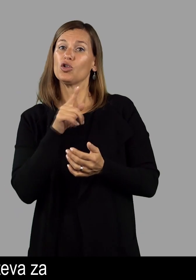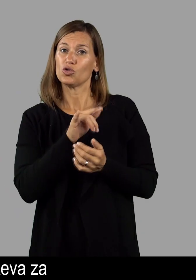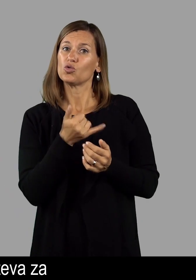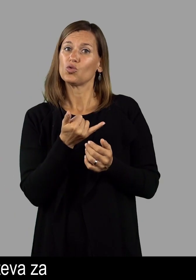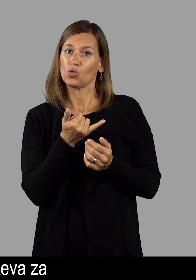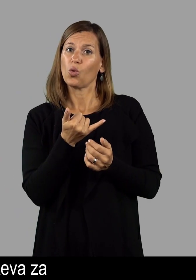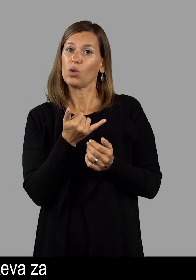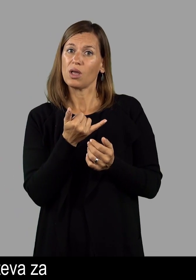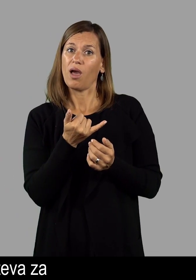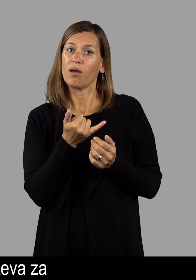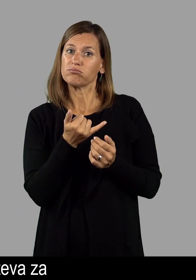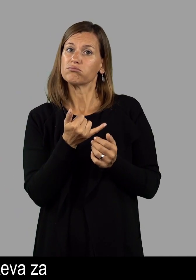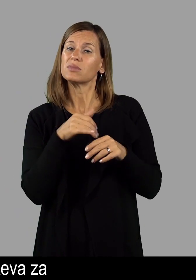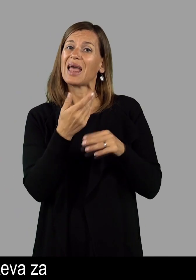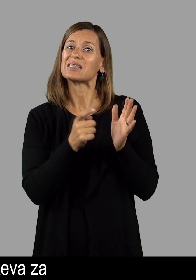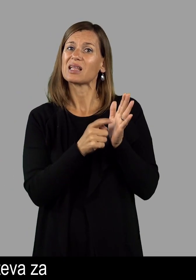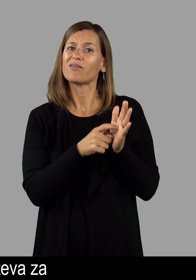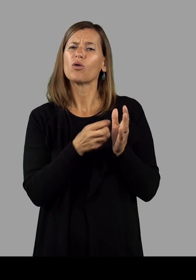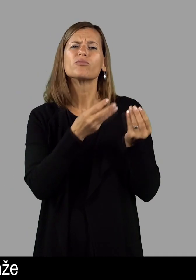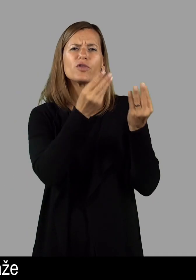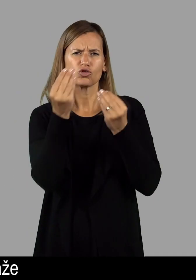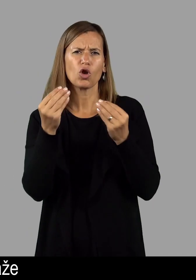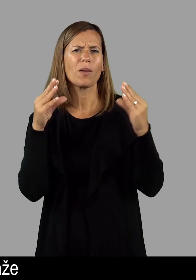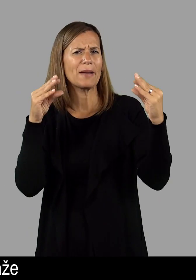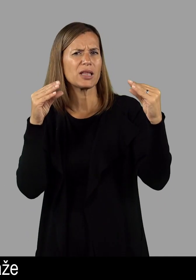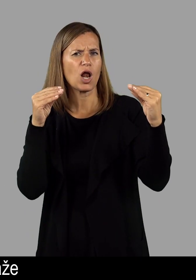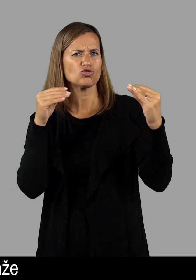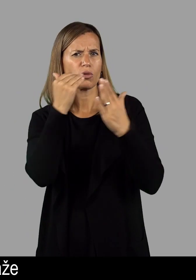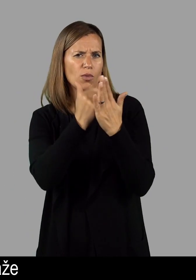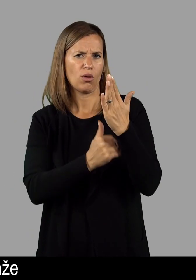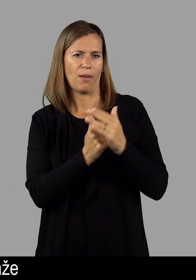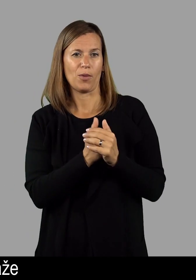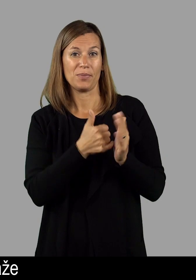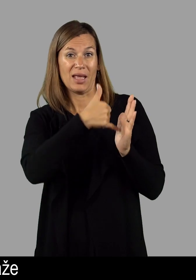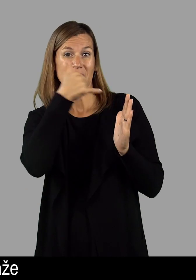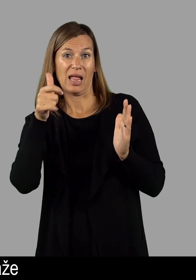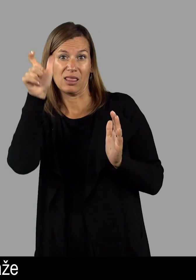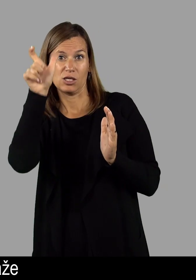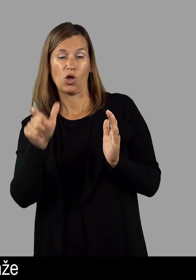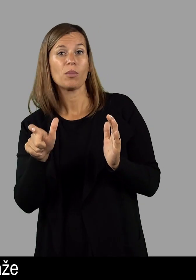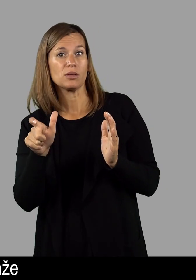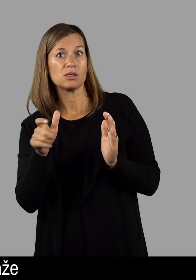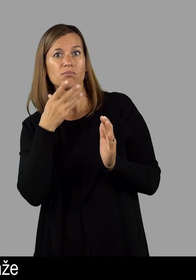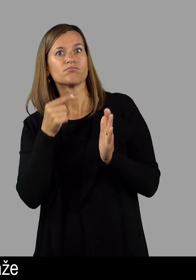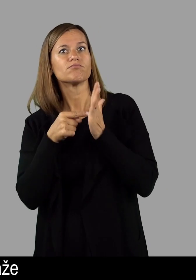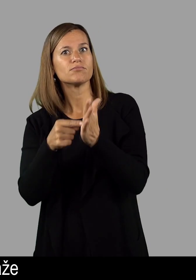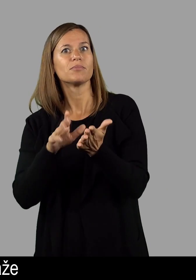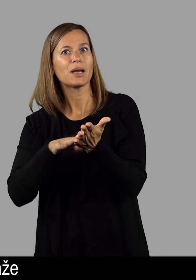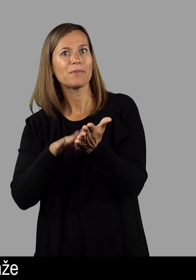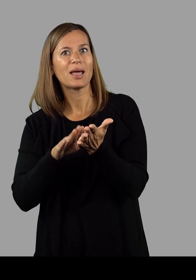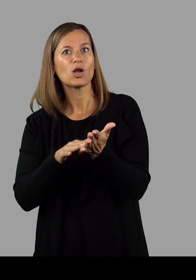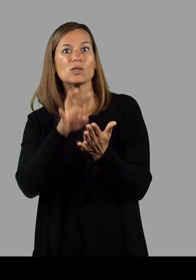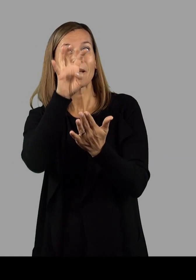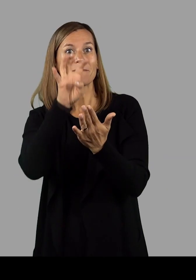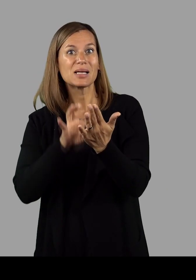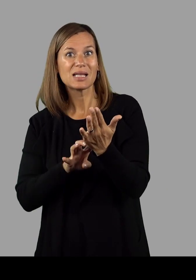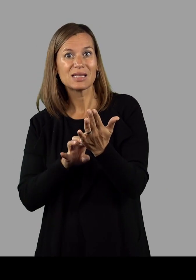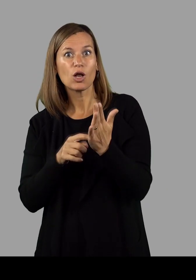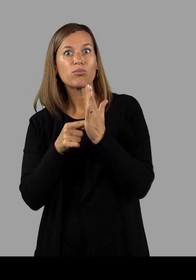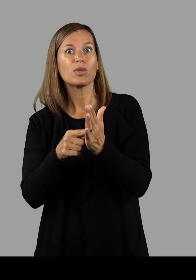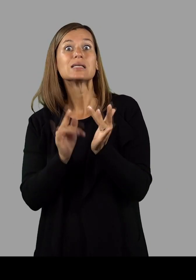večino klepetalniških programov. Zadnji stolpec na tej sliki nam lepo kaže primer, pri katerem se nam